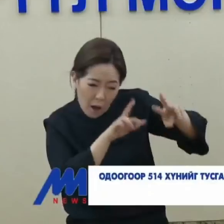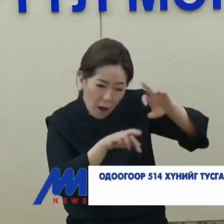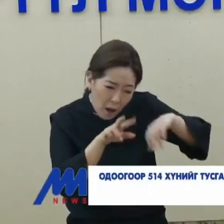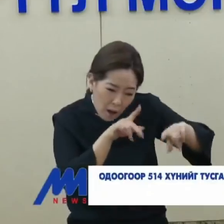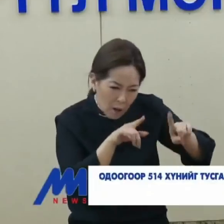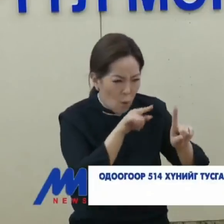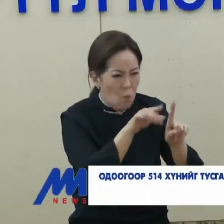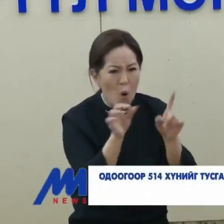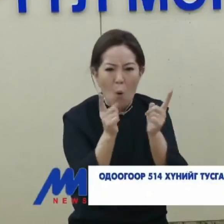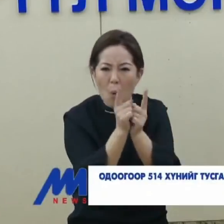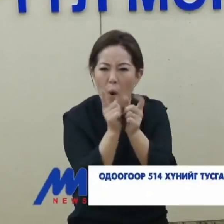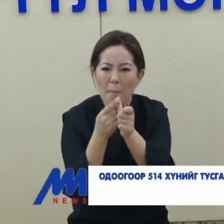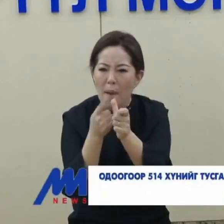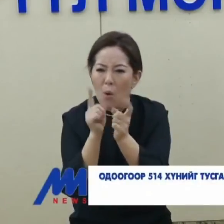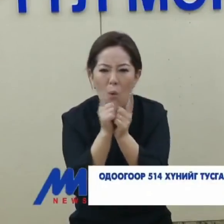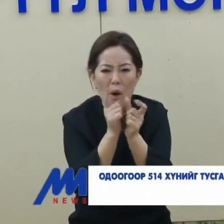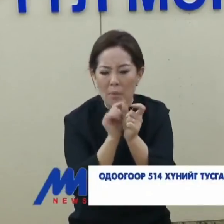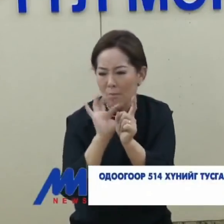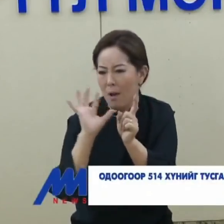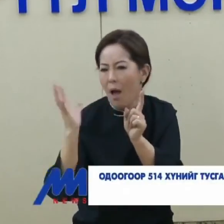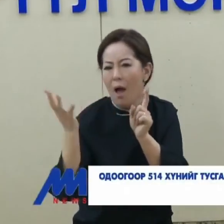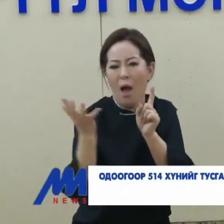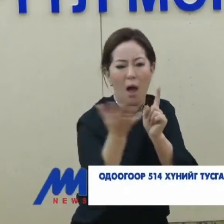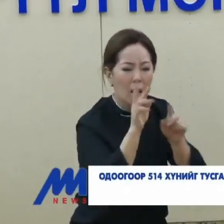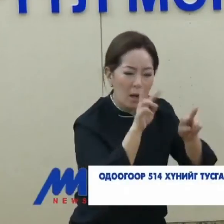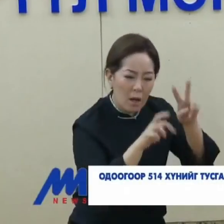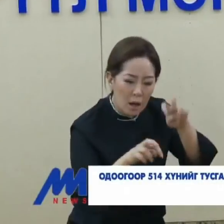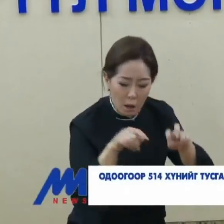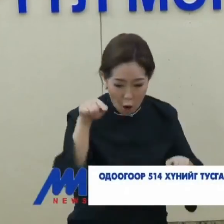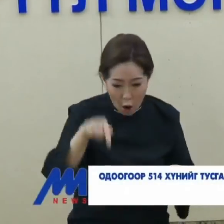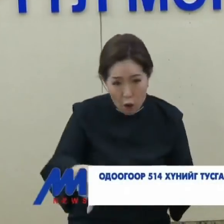хийх ажлыг хийсэн. Ингээ Улаанбаатар хотод